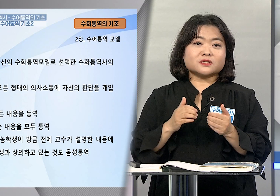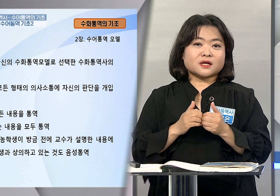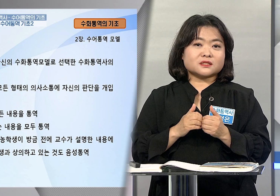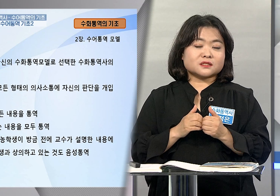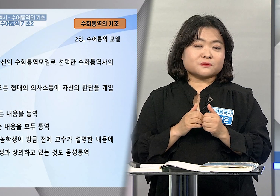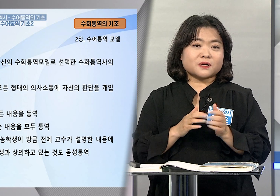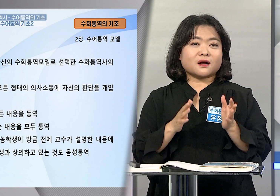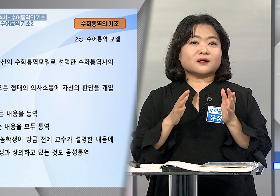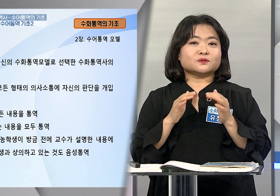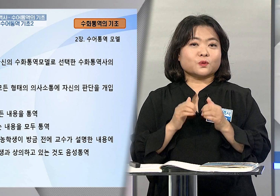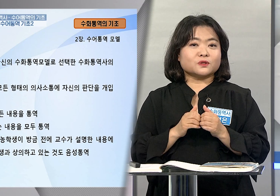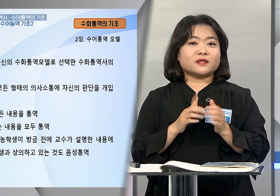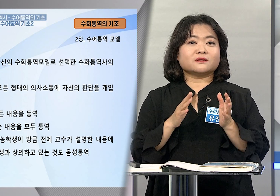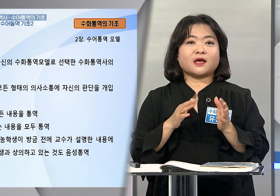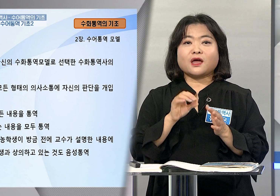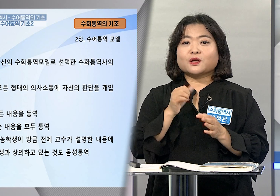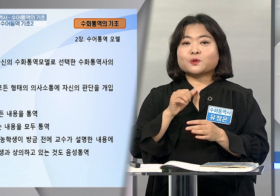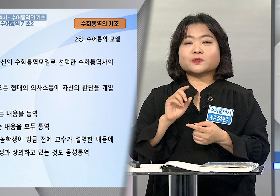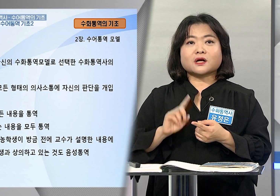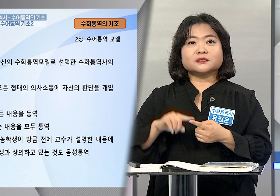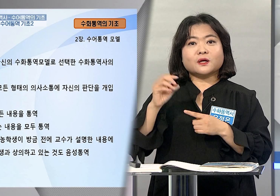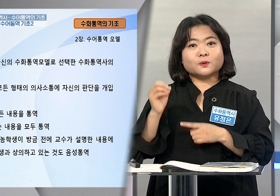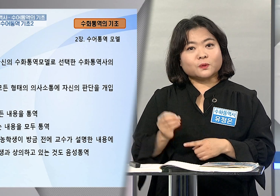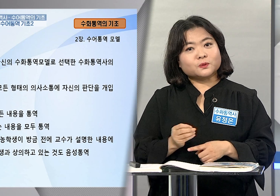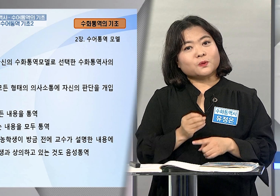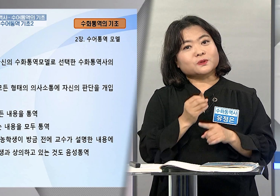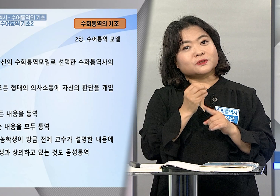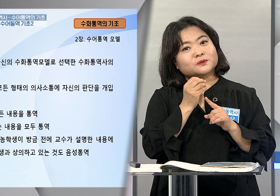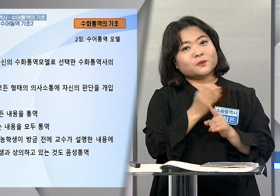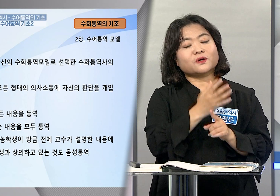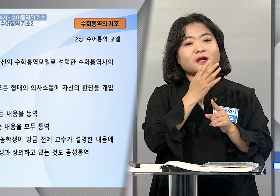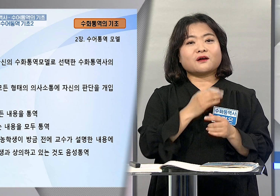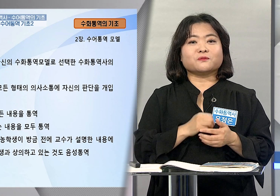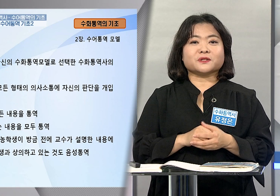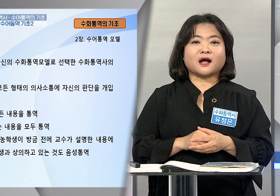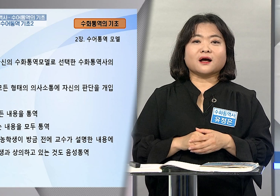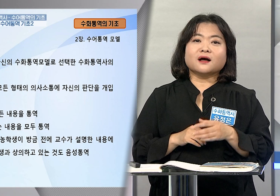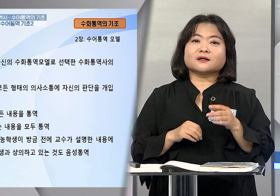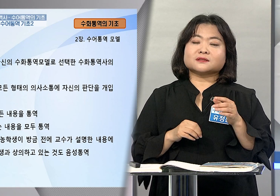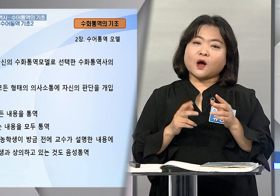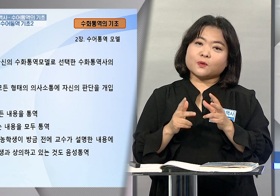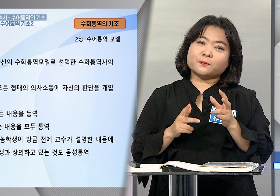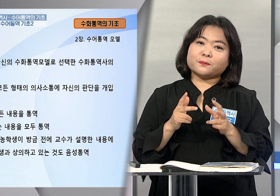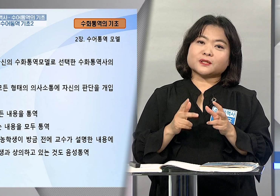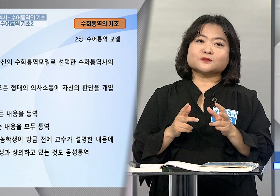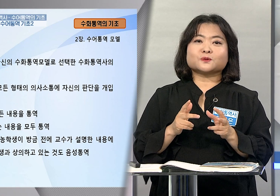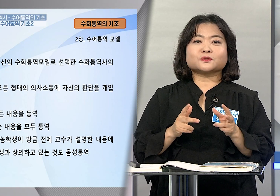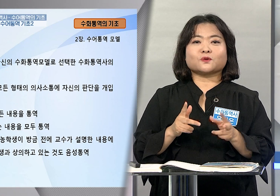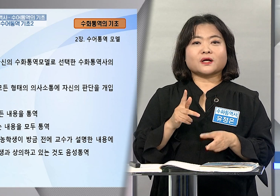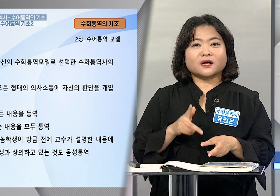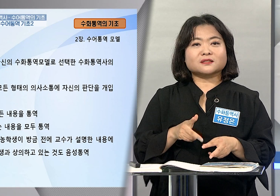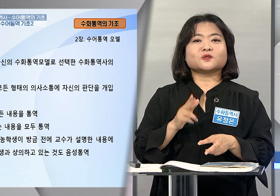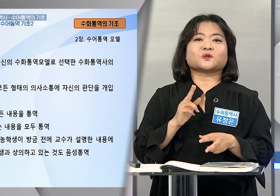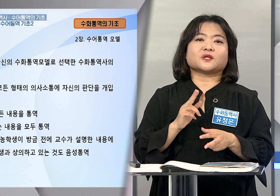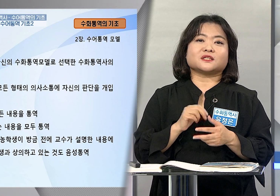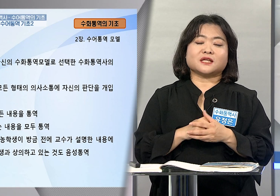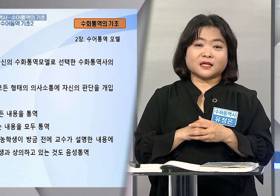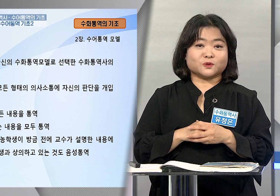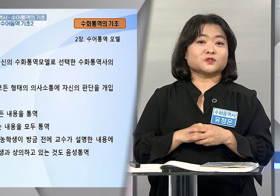굉장히 심각한 욕을 했는데 통역사가 그대로 욕을 통역을 한 겁니다. 그 사업 파트너로서 관계가 끊어졌다는 이야기도 들은